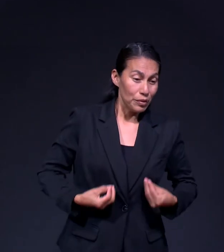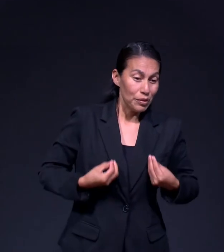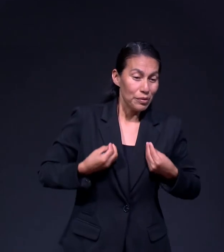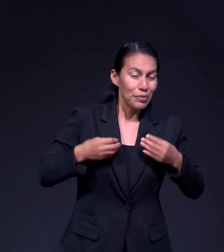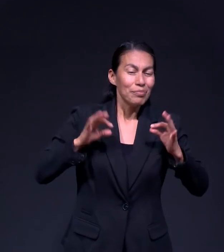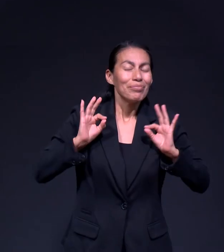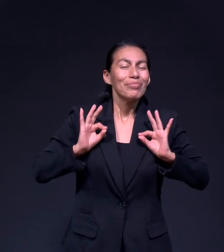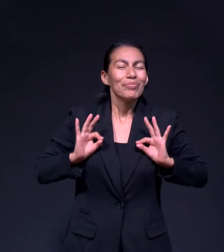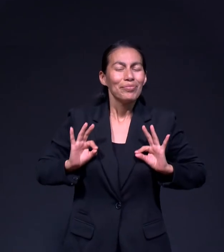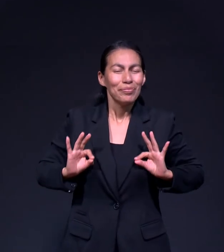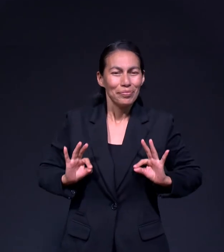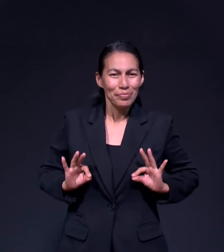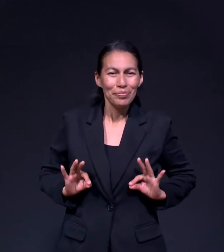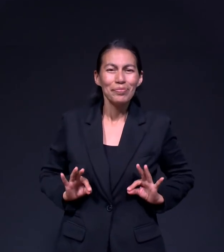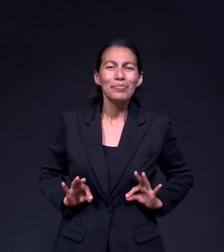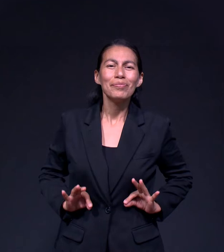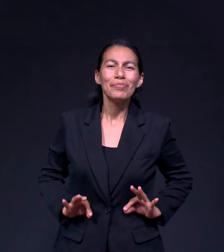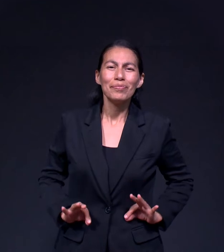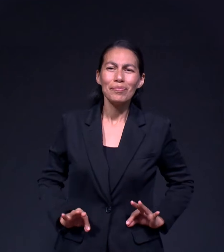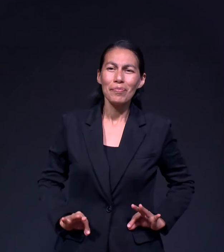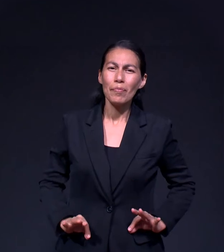bajo la sombra del